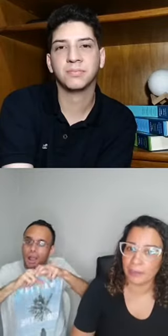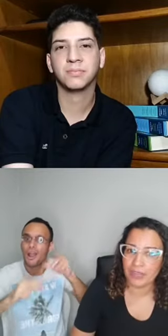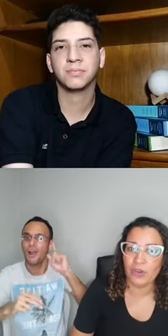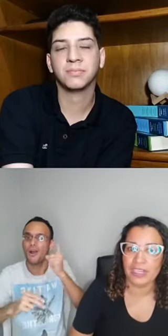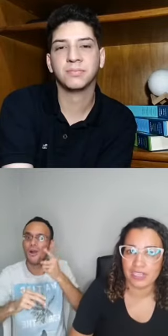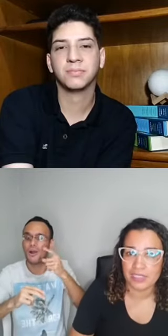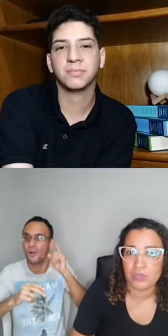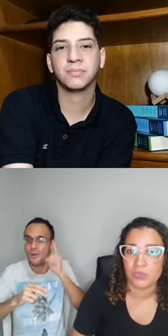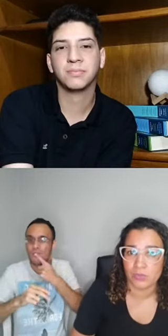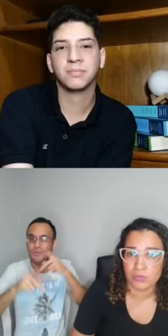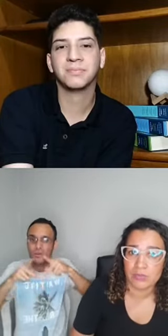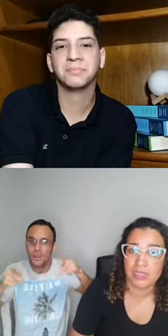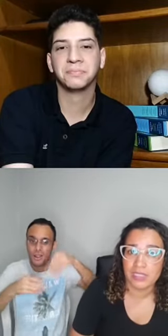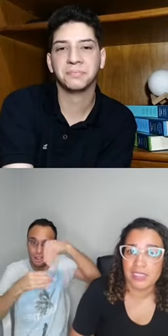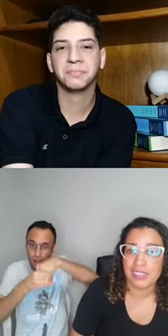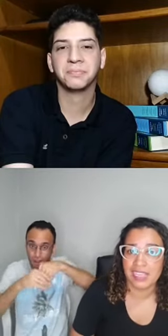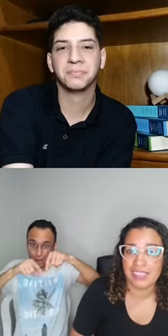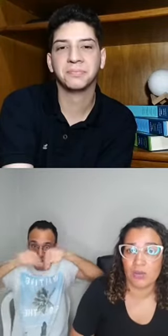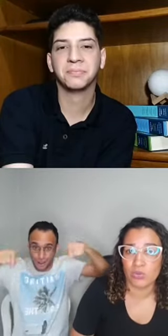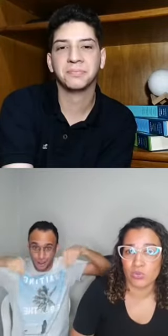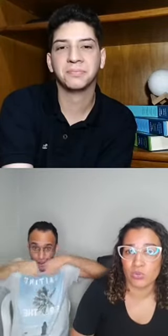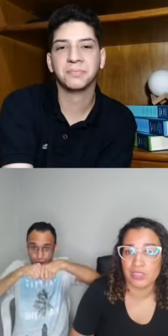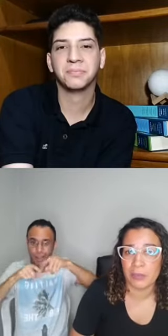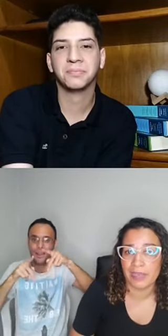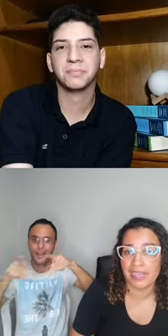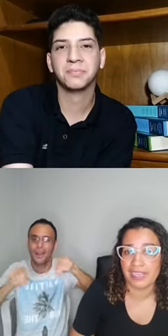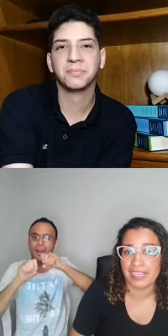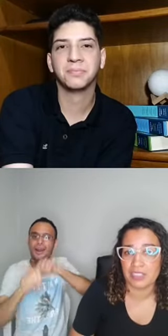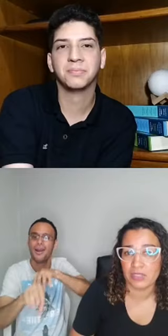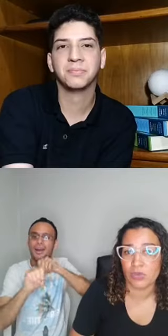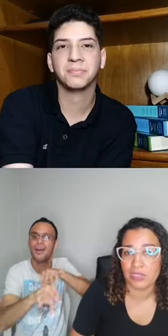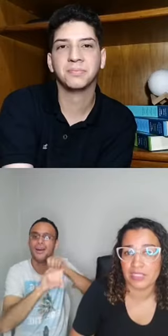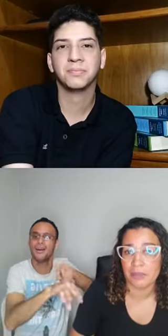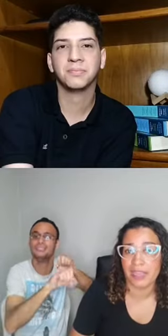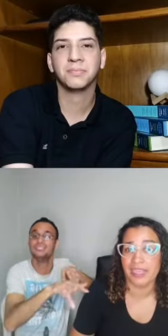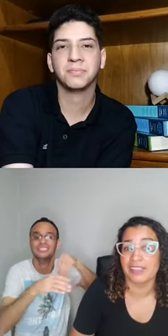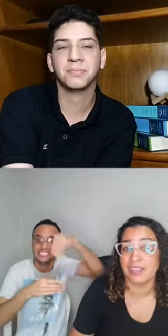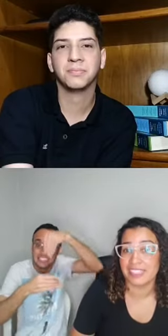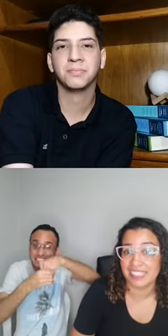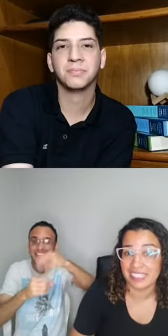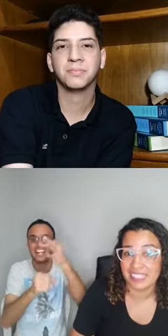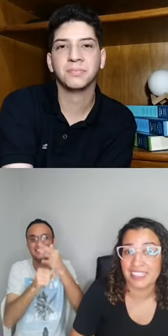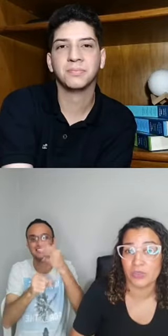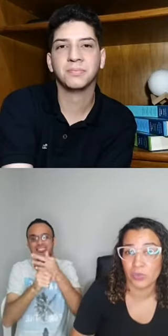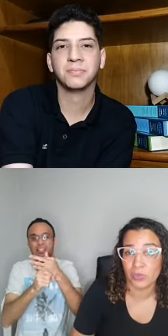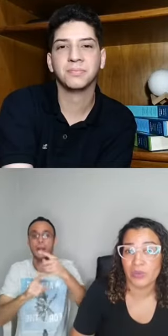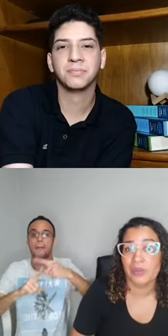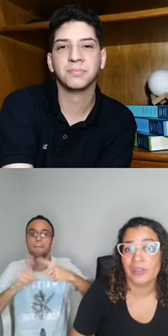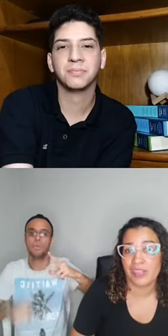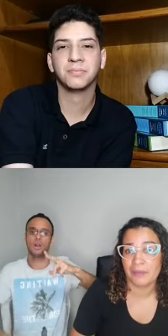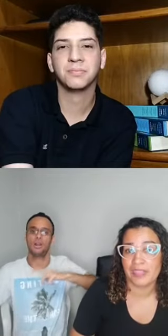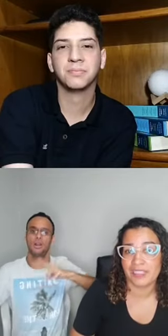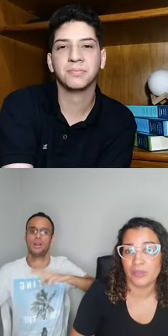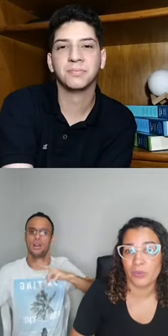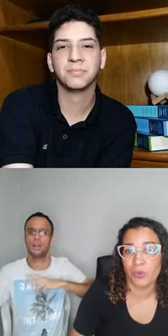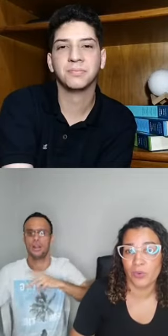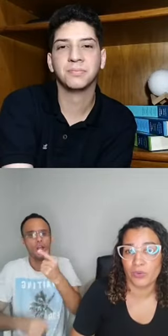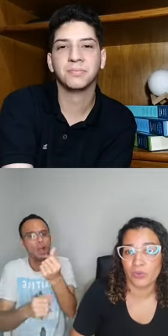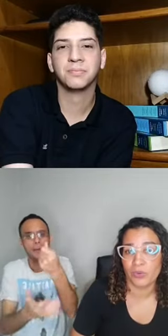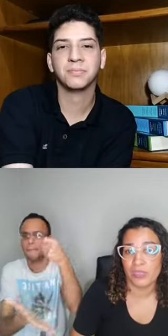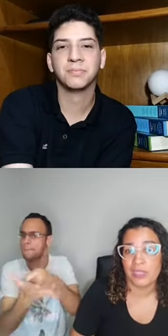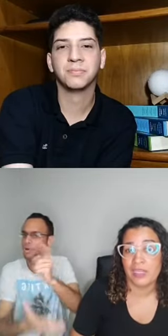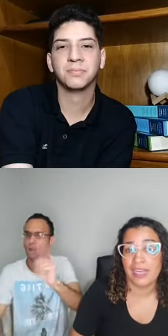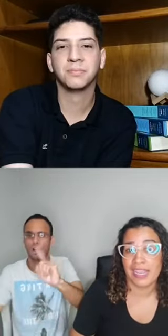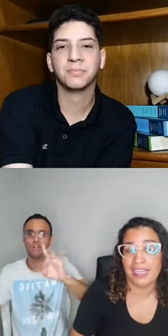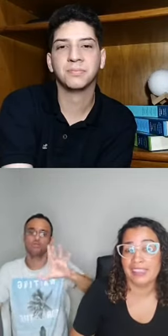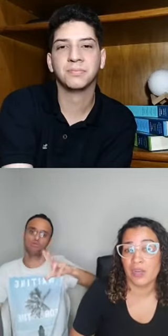Então tá melhorando, né? Tem alguns surdos também ali naqueles setores também, tá ensinando, né? Passando para o